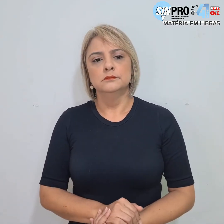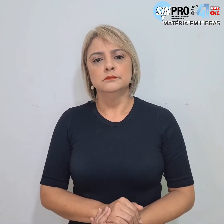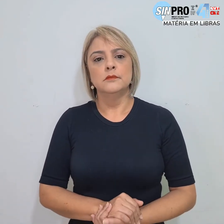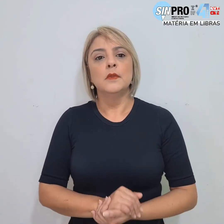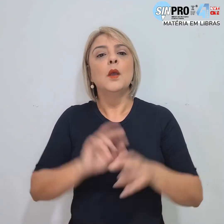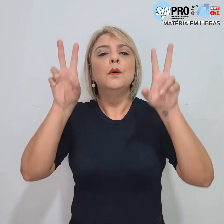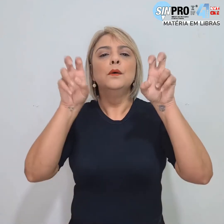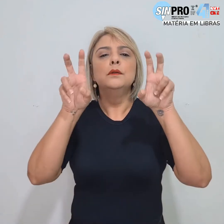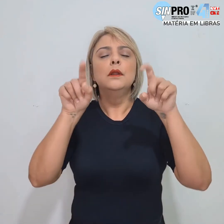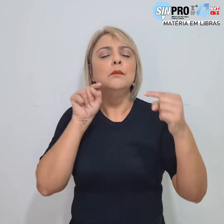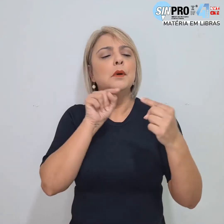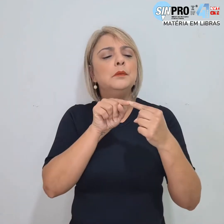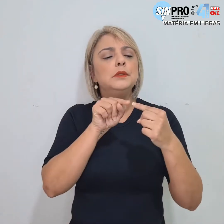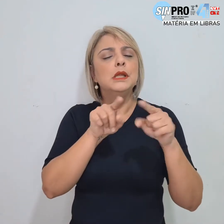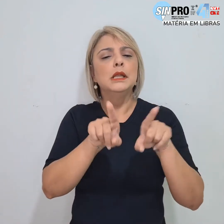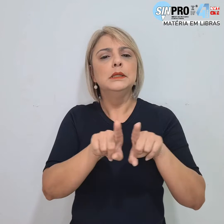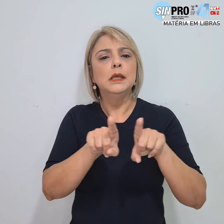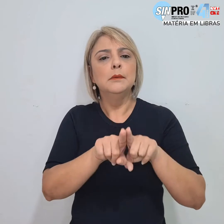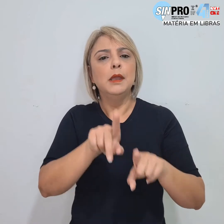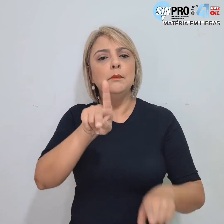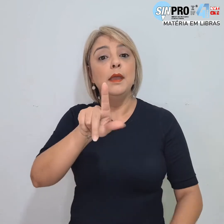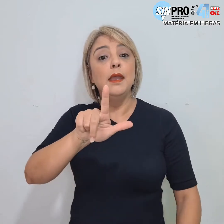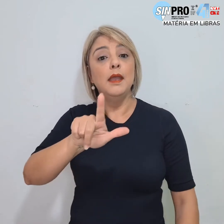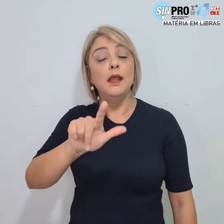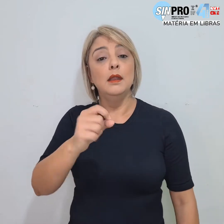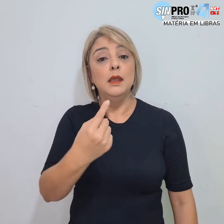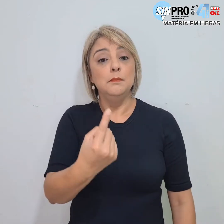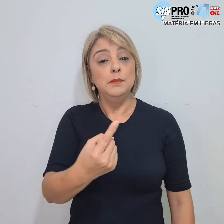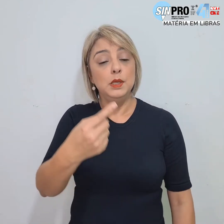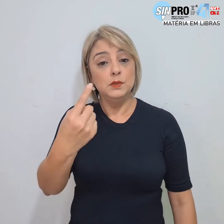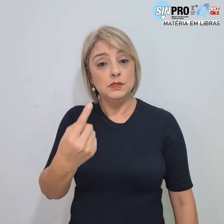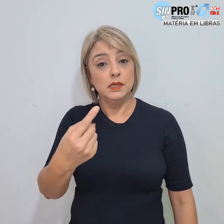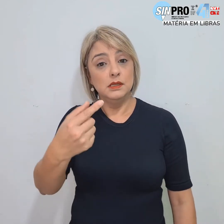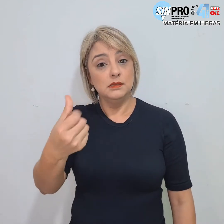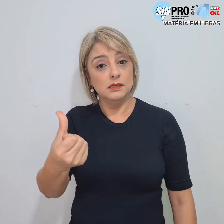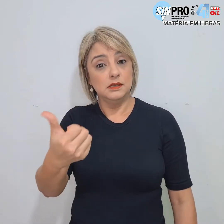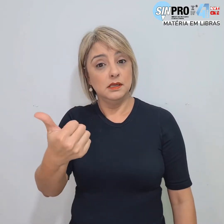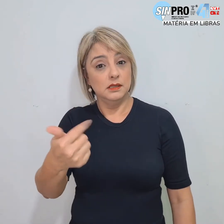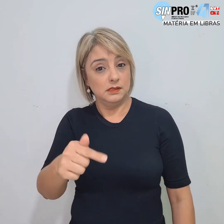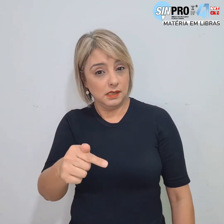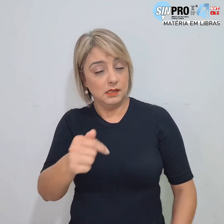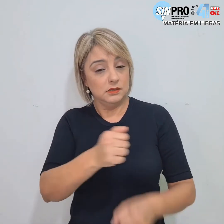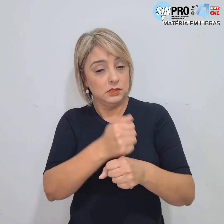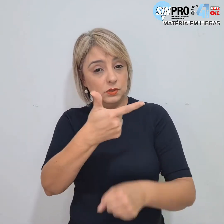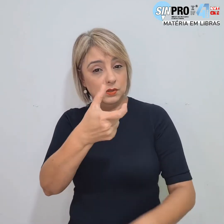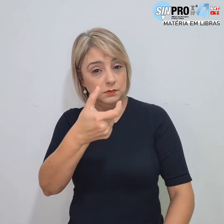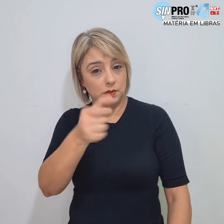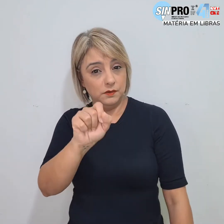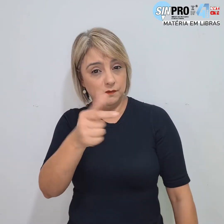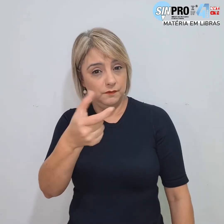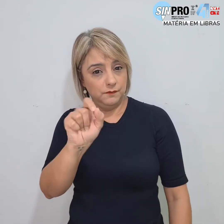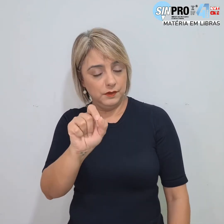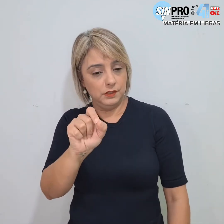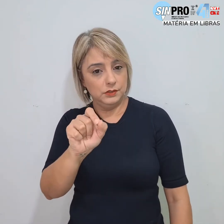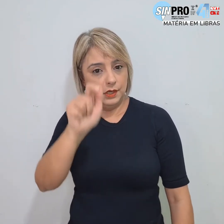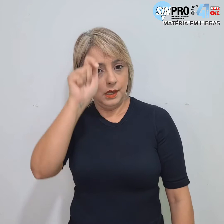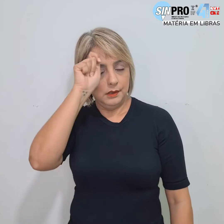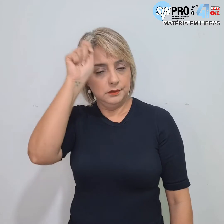O tema é objeto também do PL número 1167 de 2020, de autoria dos